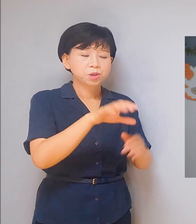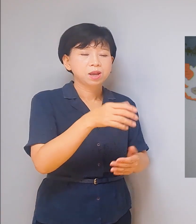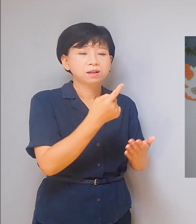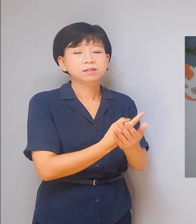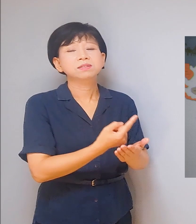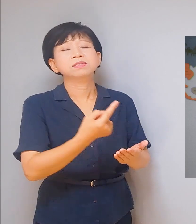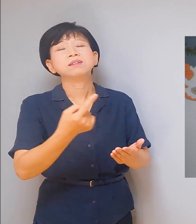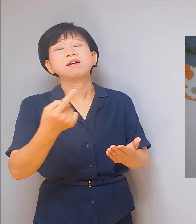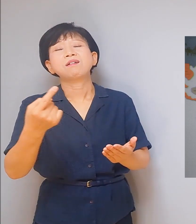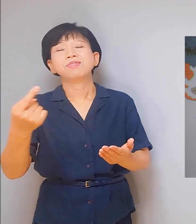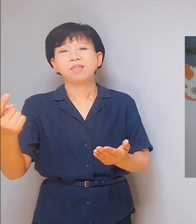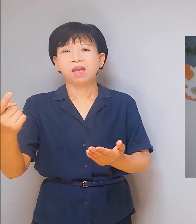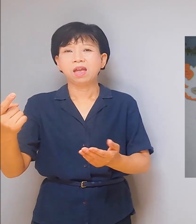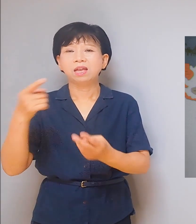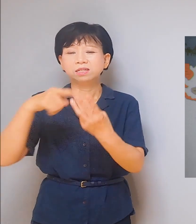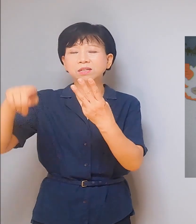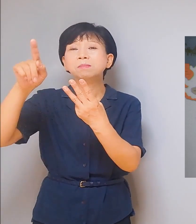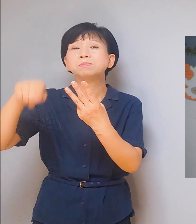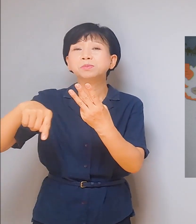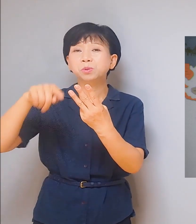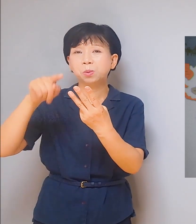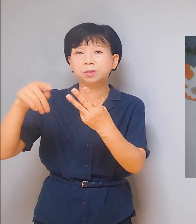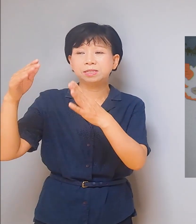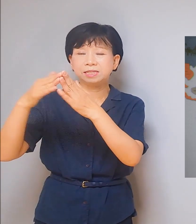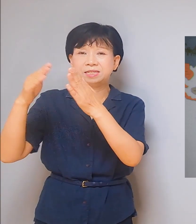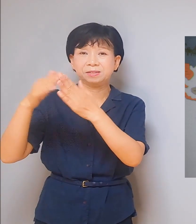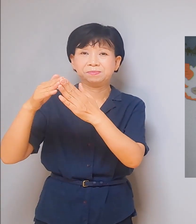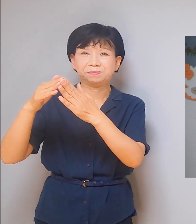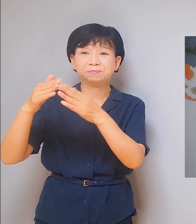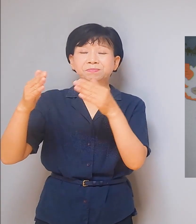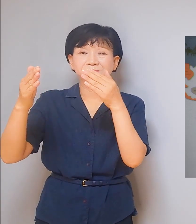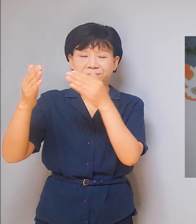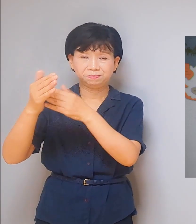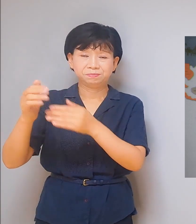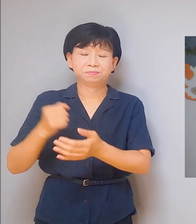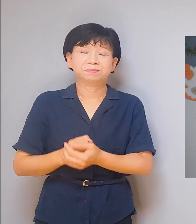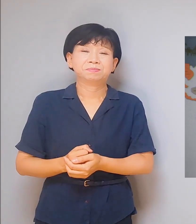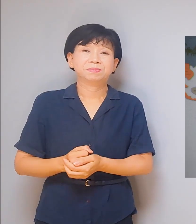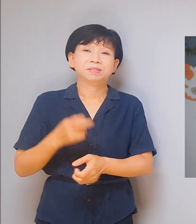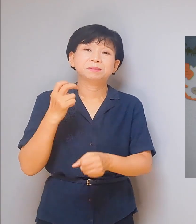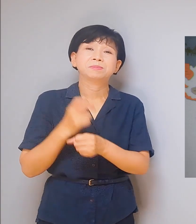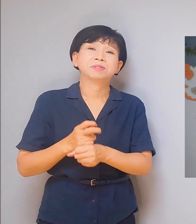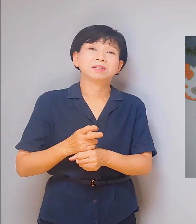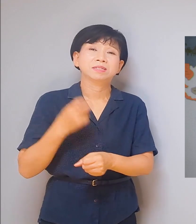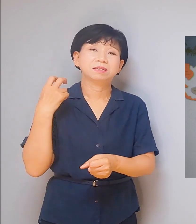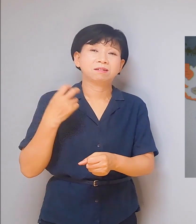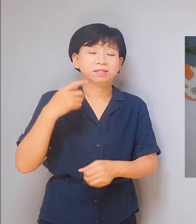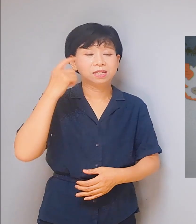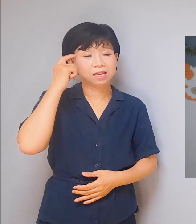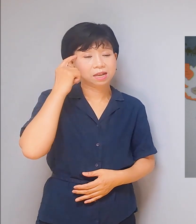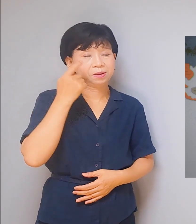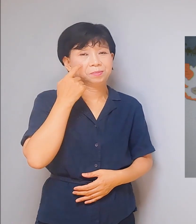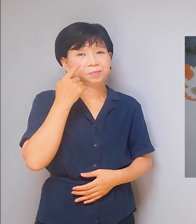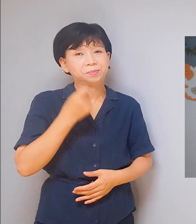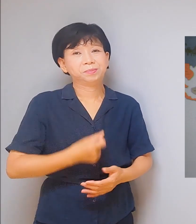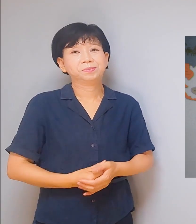삼촌 하란에게 올 때가 있었잖아요. 20년 전 그날 한번 떠올려